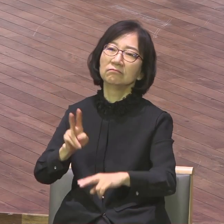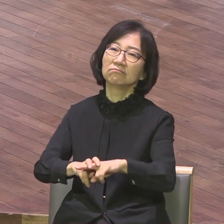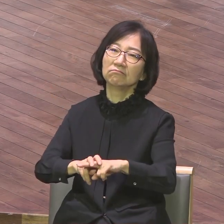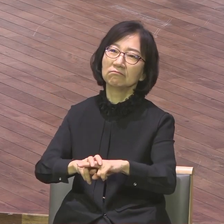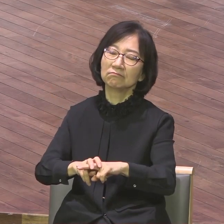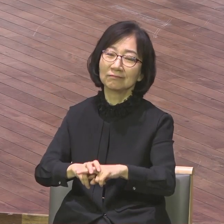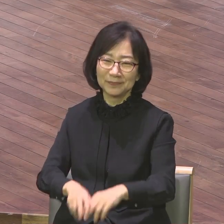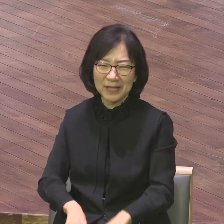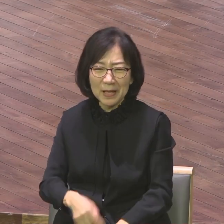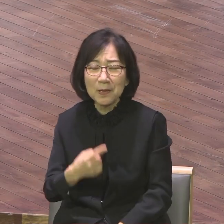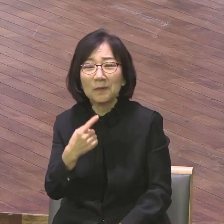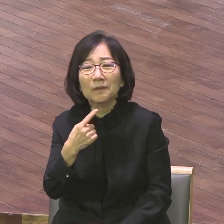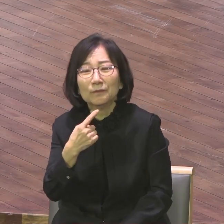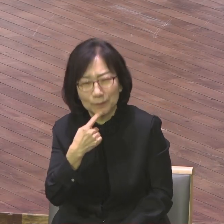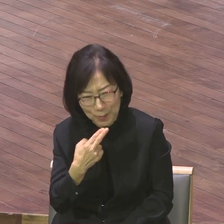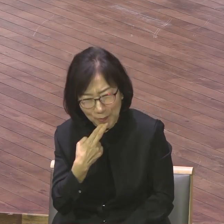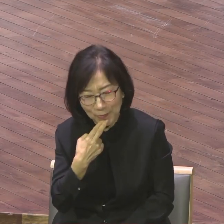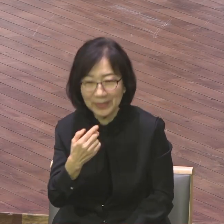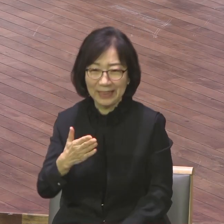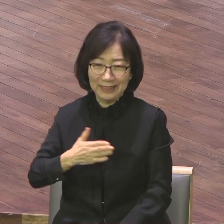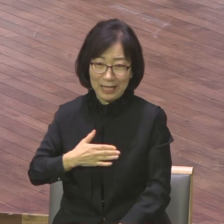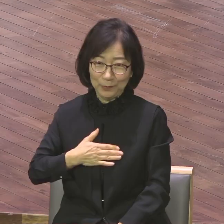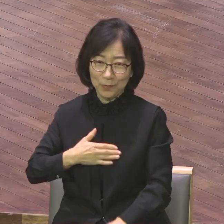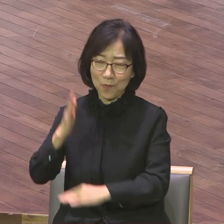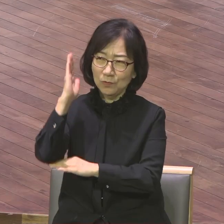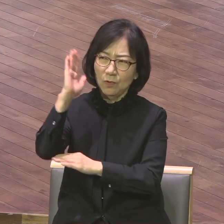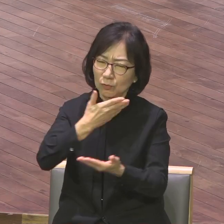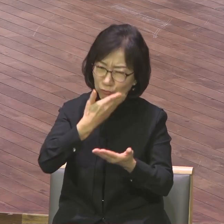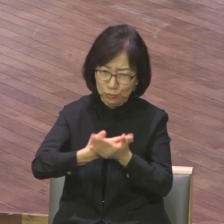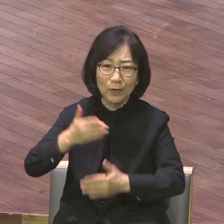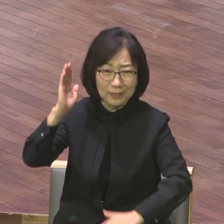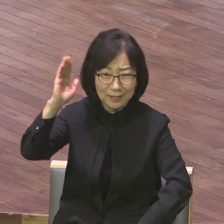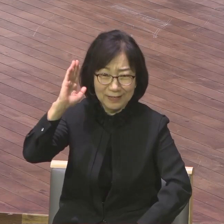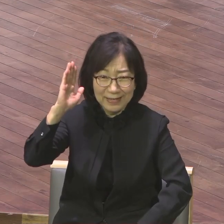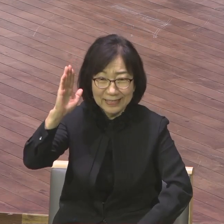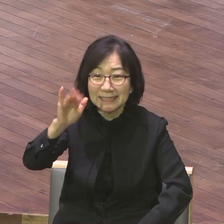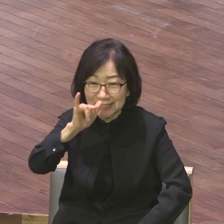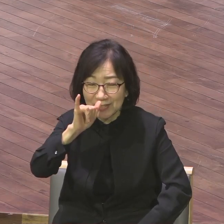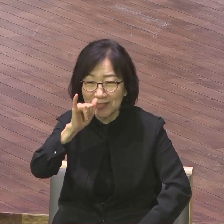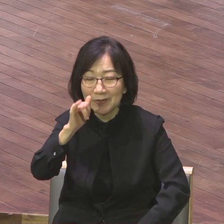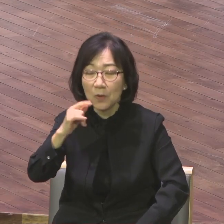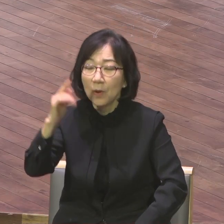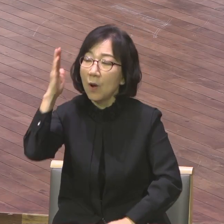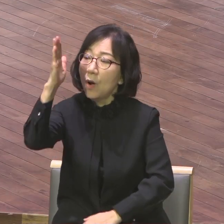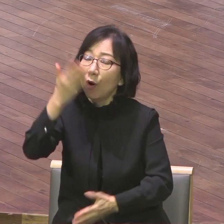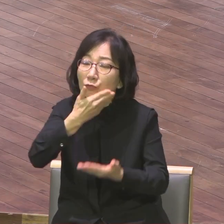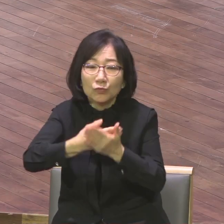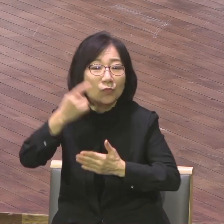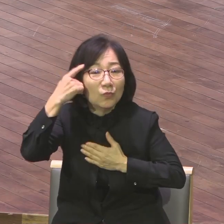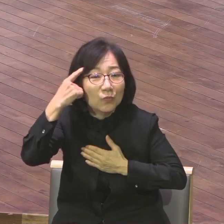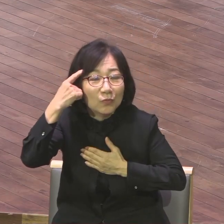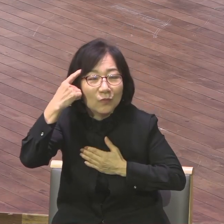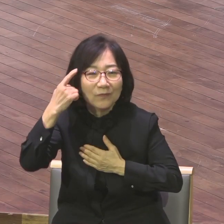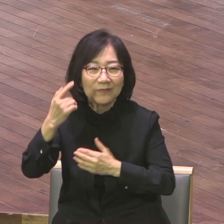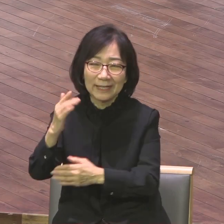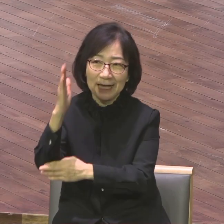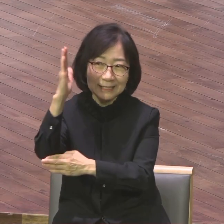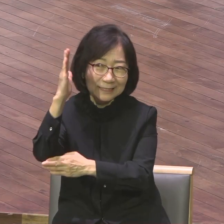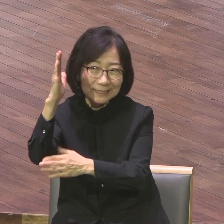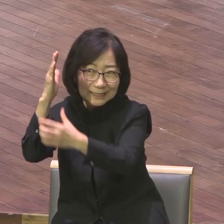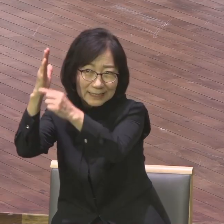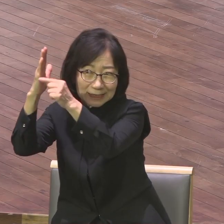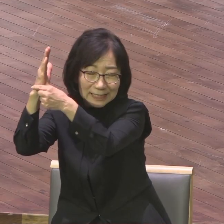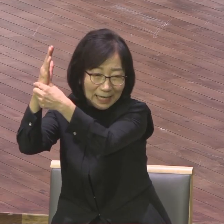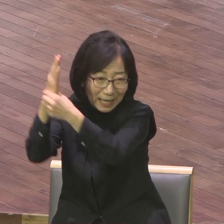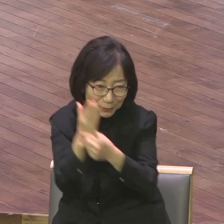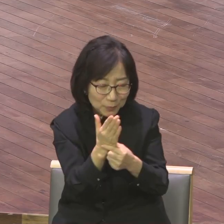저도 강단에서 설교의 중요성을 강조합니다 하기는. 그런데 우리가 한 주간 강단에서 선포된 말씀을 붙잡고 삶의